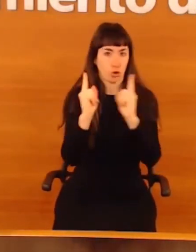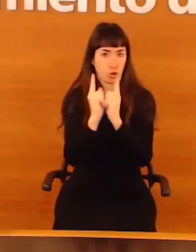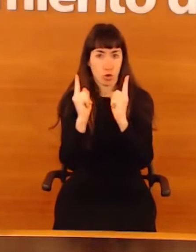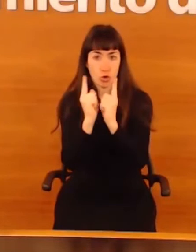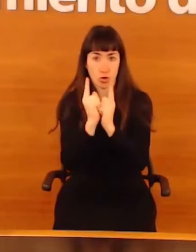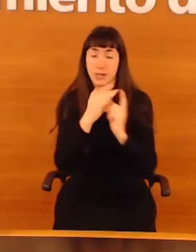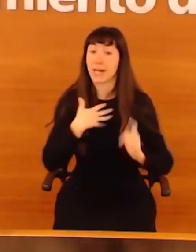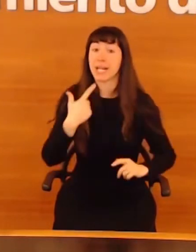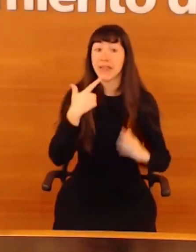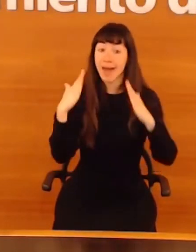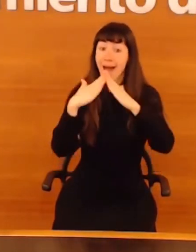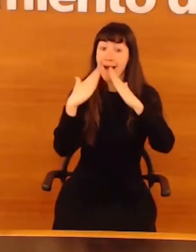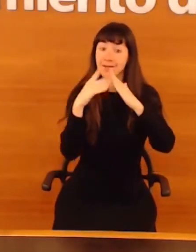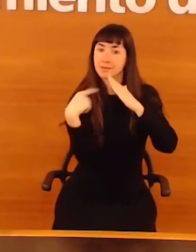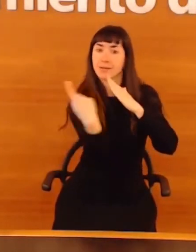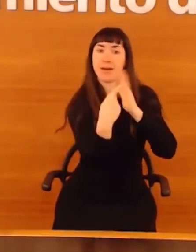al domicilio,